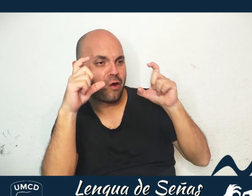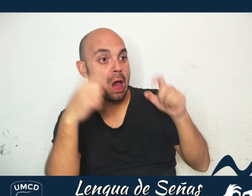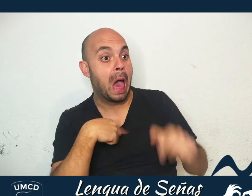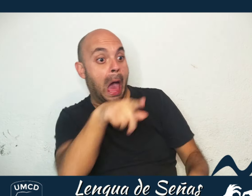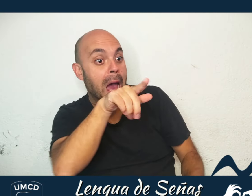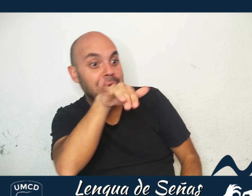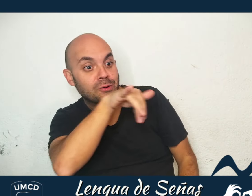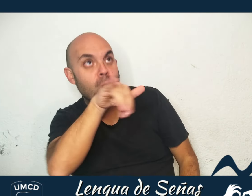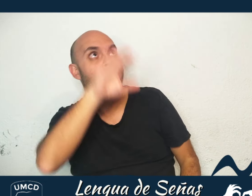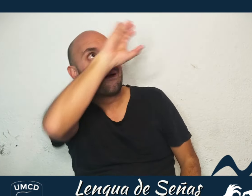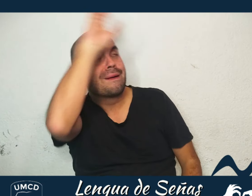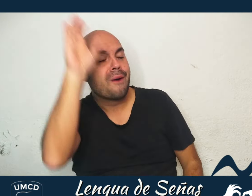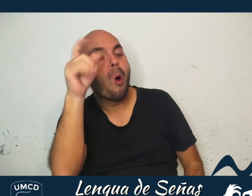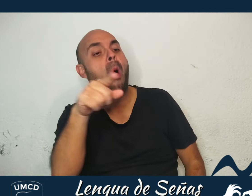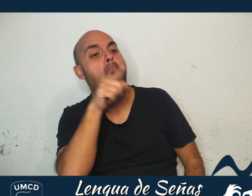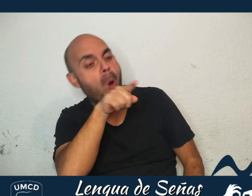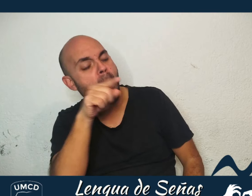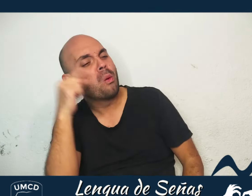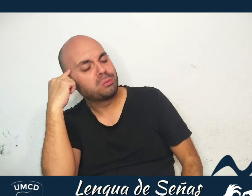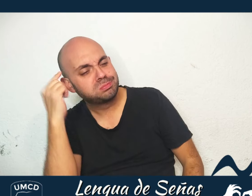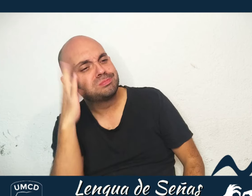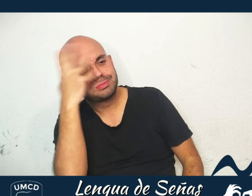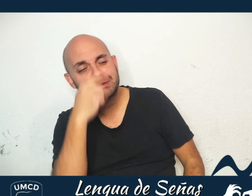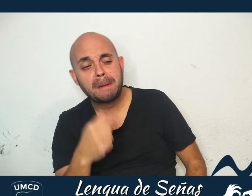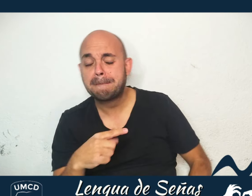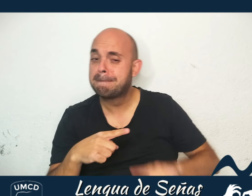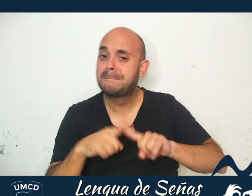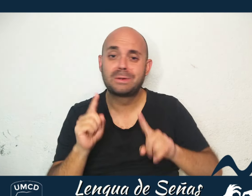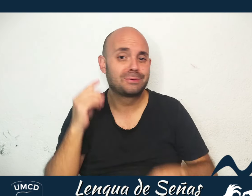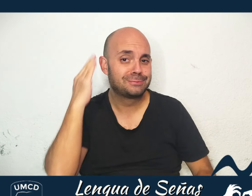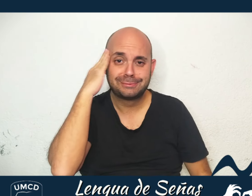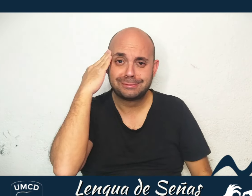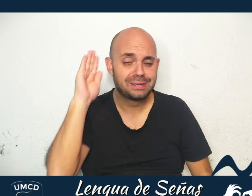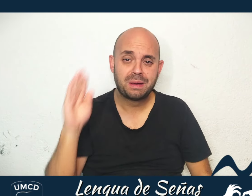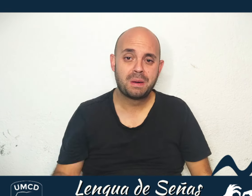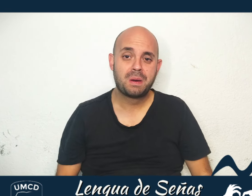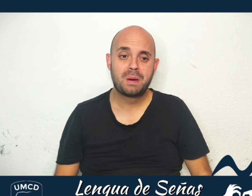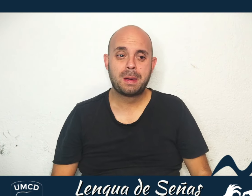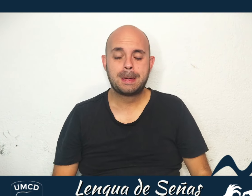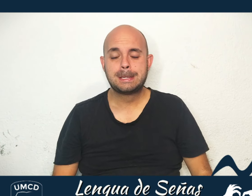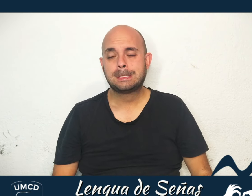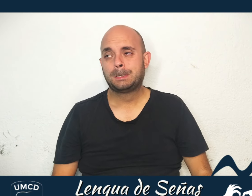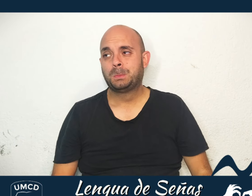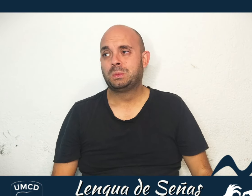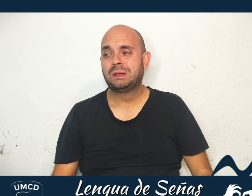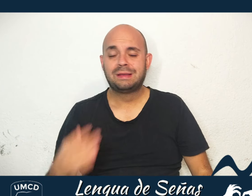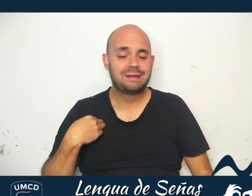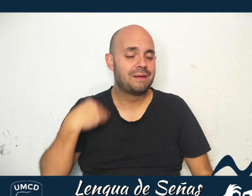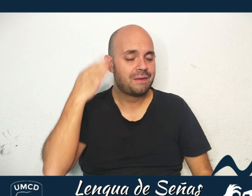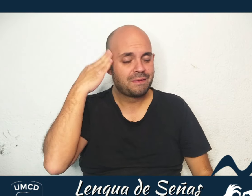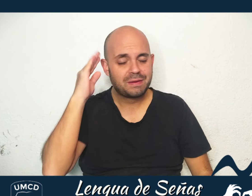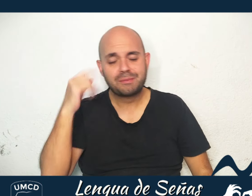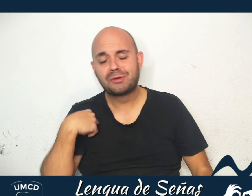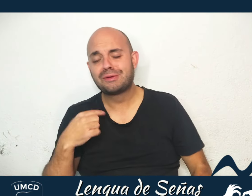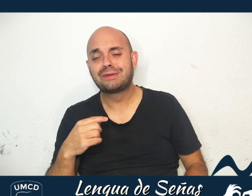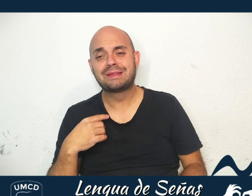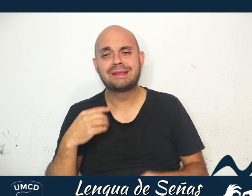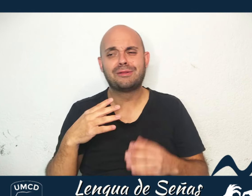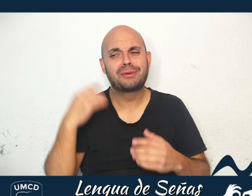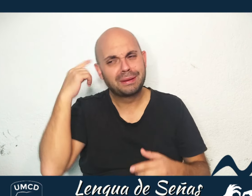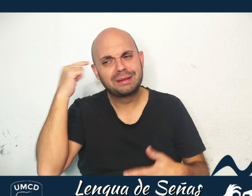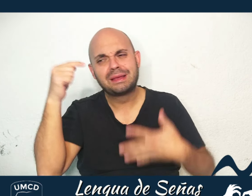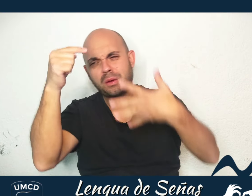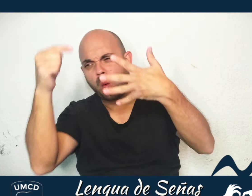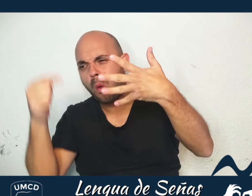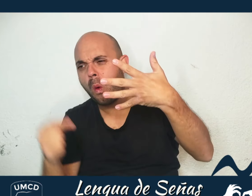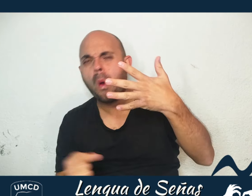cielo para decir: así es como vamos a ir. Y no tenemos eso. Tenemos ciertas ideas de sus características, ciertas ideas